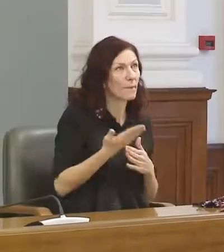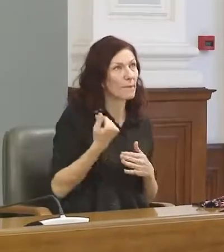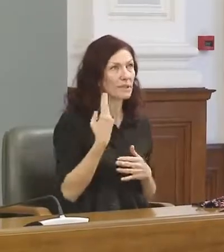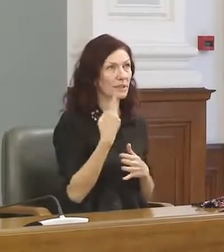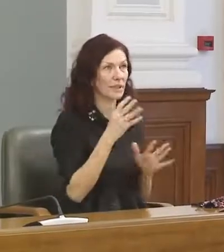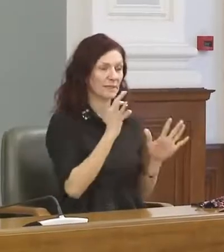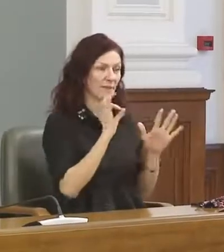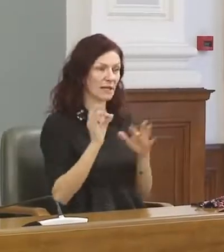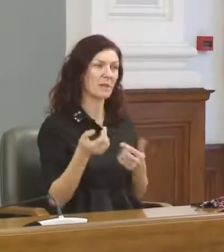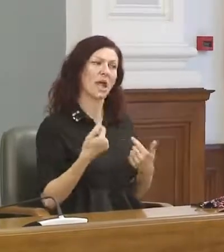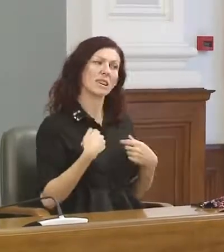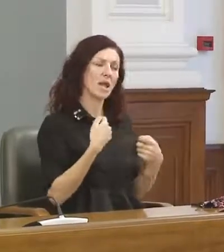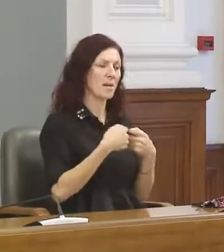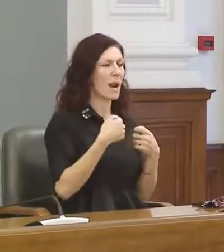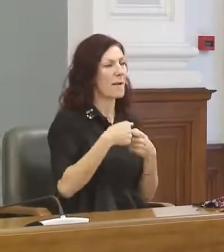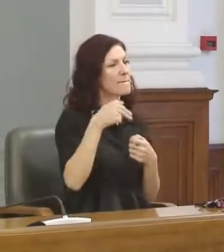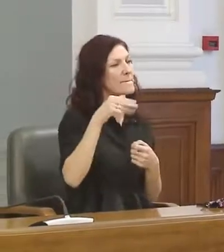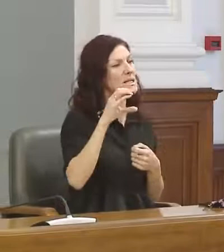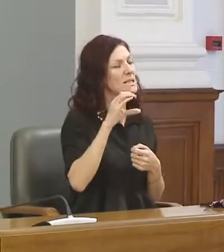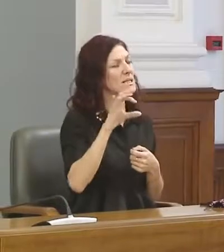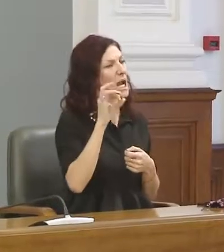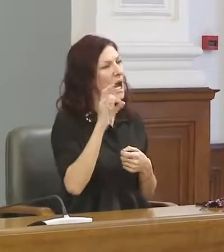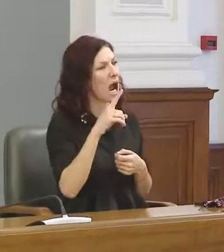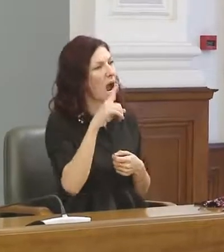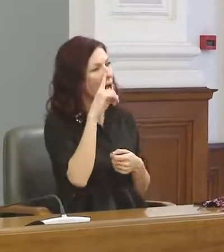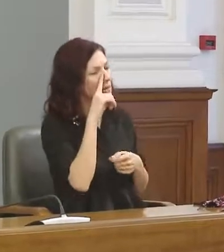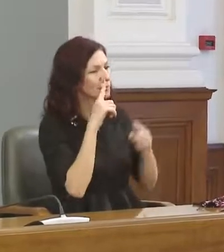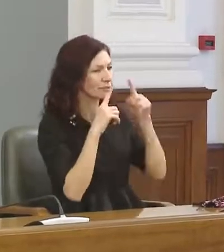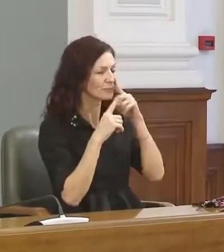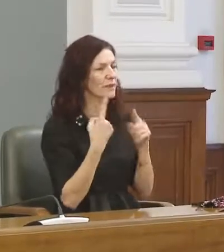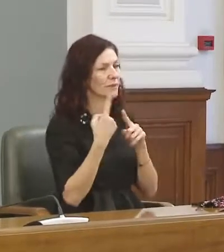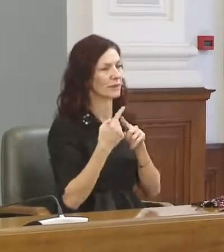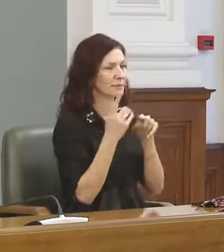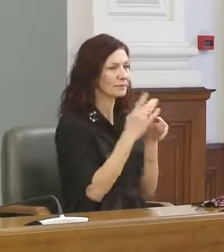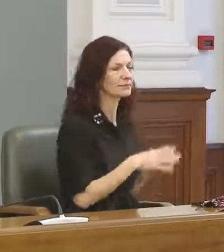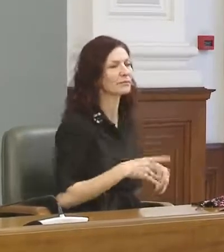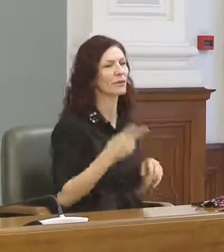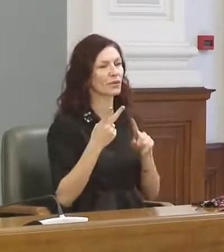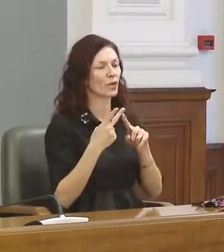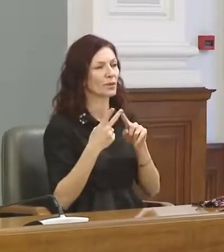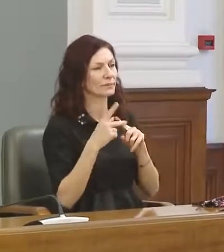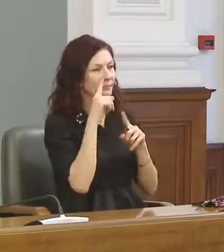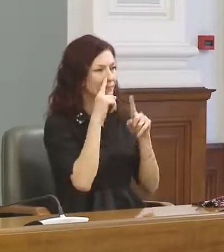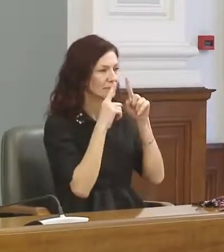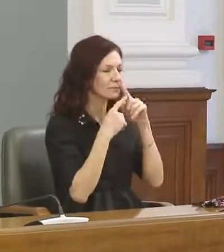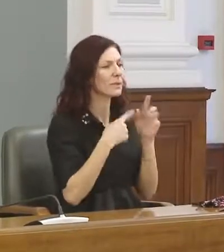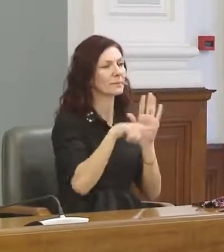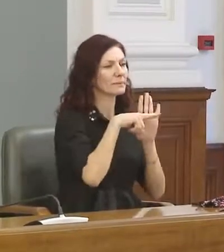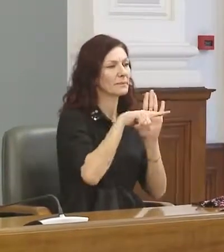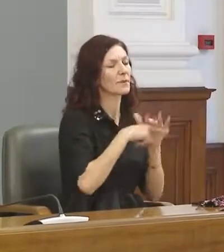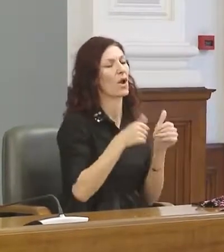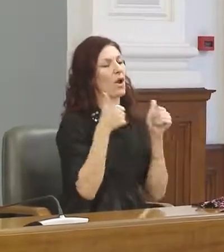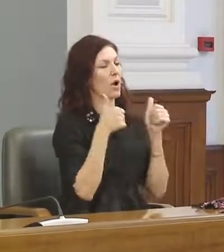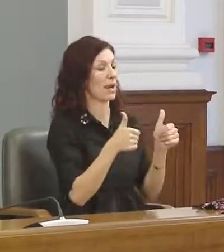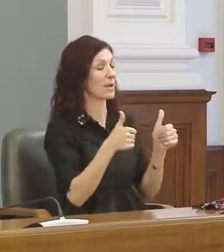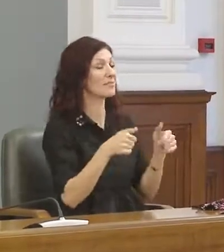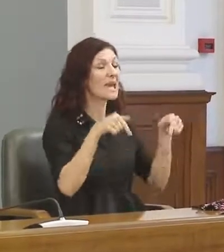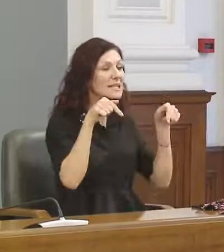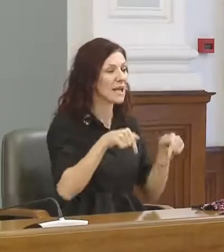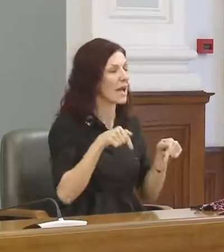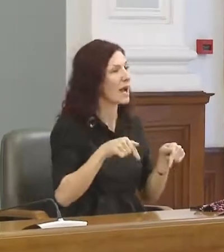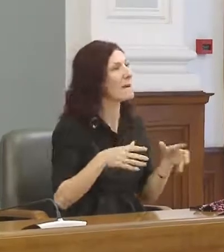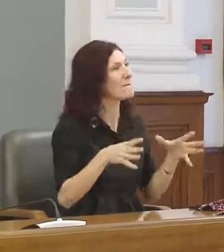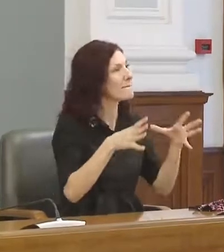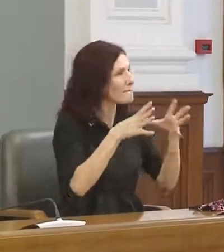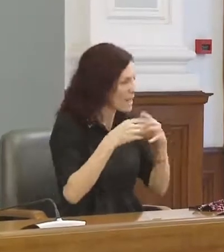че правихме два PCR теста и чакахме отрицателния. Сега вече без PCR